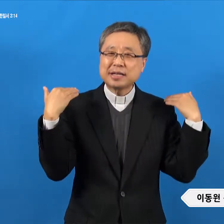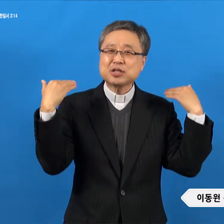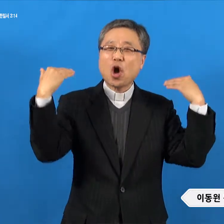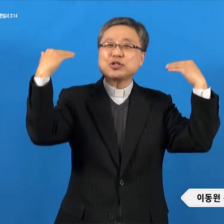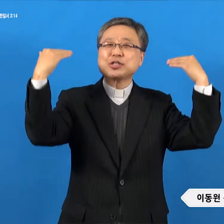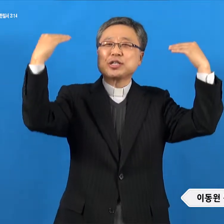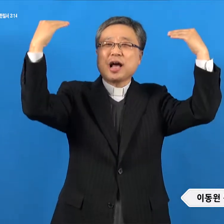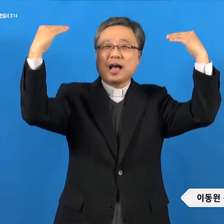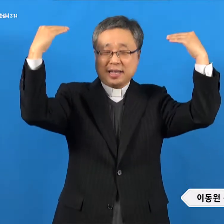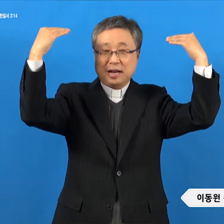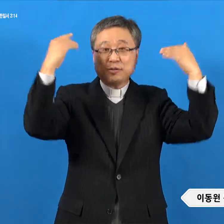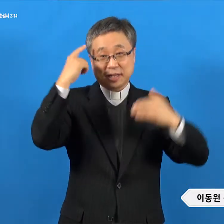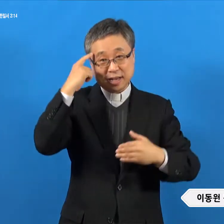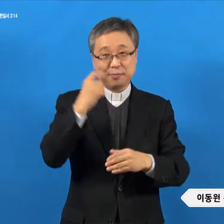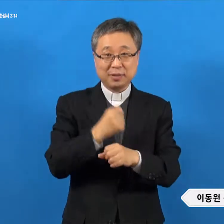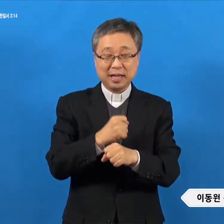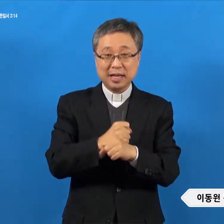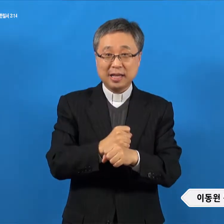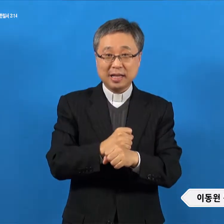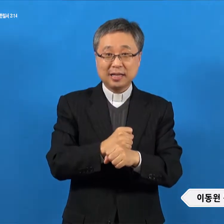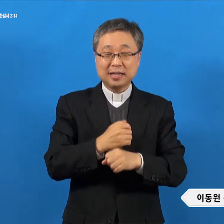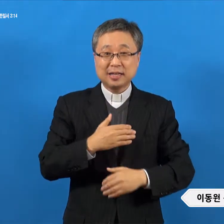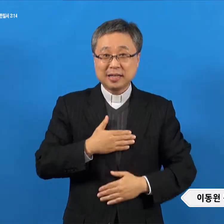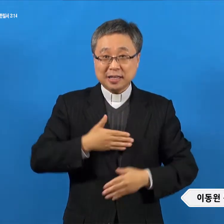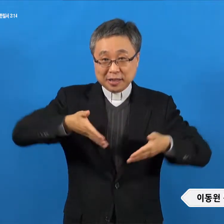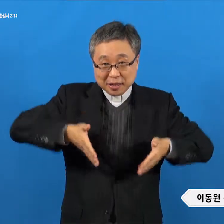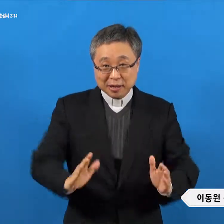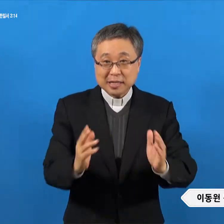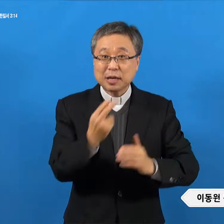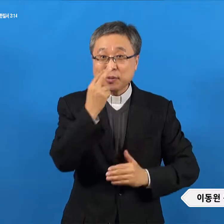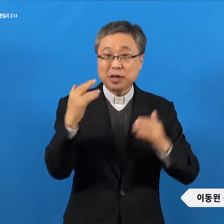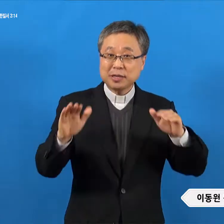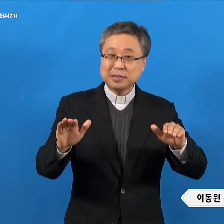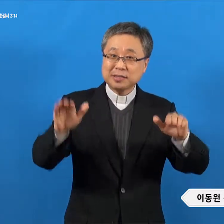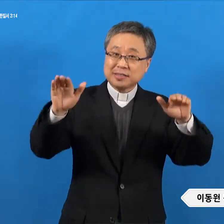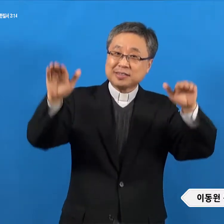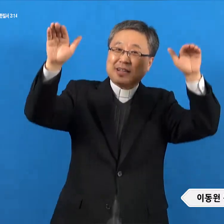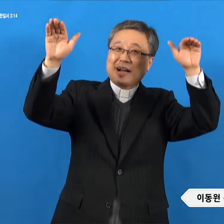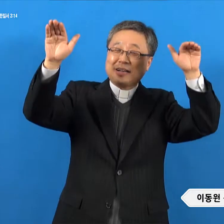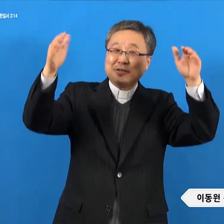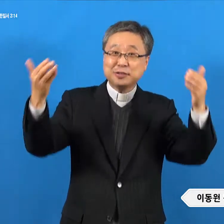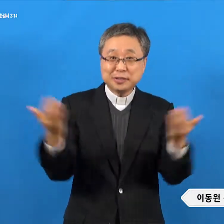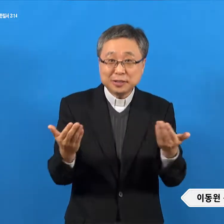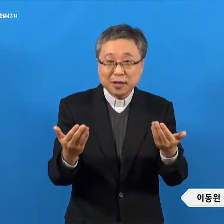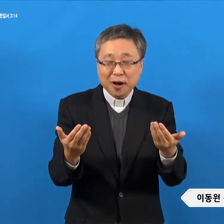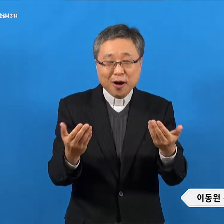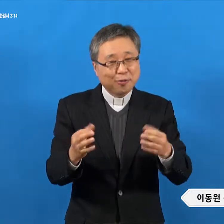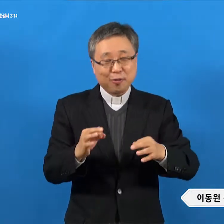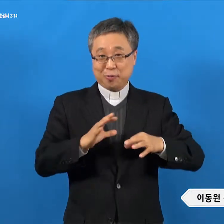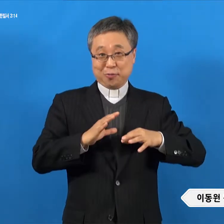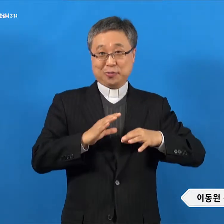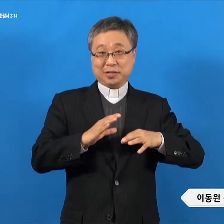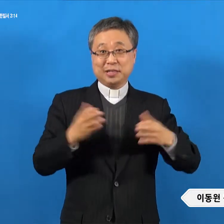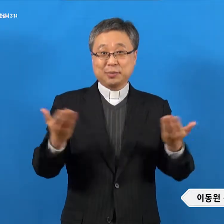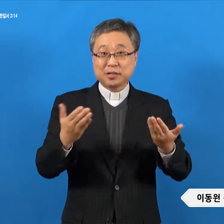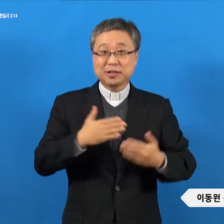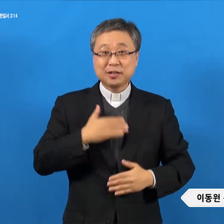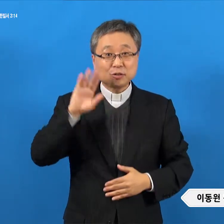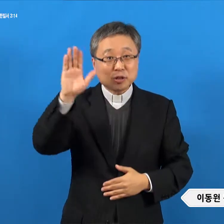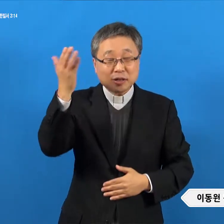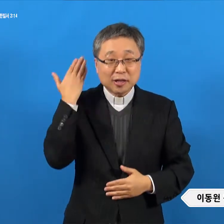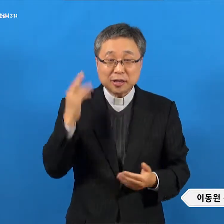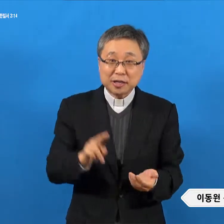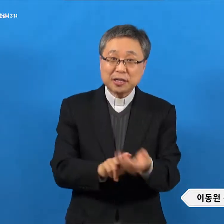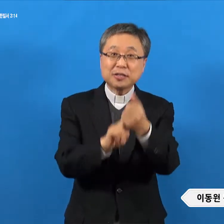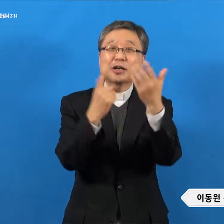생명이 자라가는 일, 그것 또한 경이로운 일입니다. 저는 개인적으로 최근에 그런